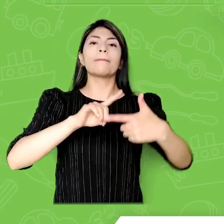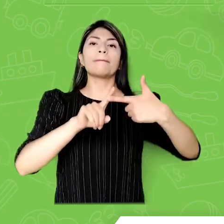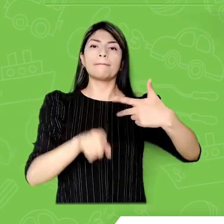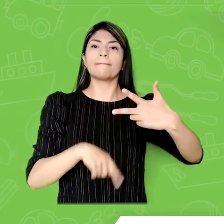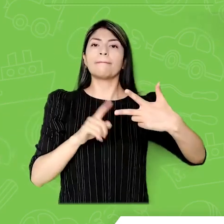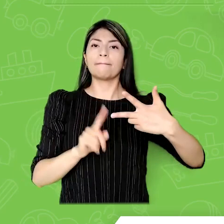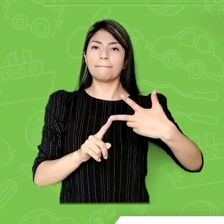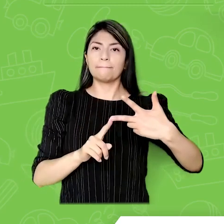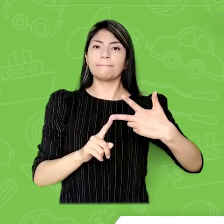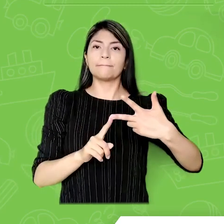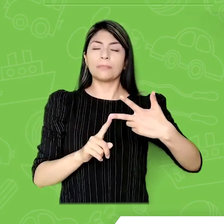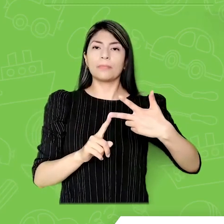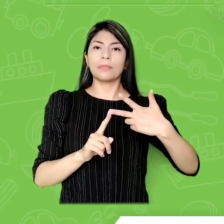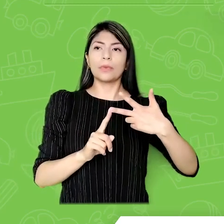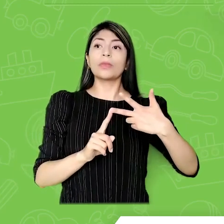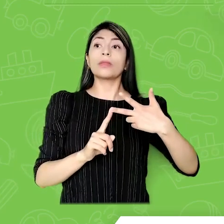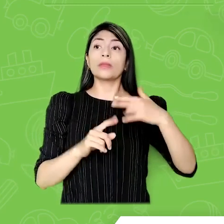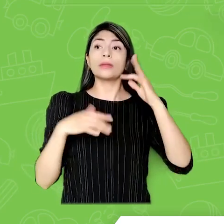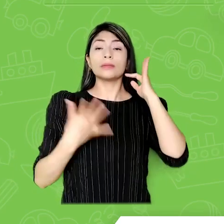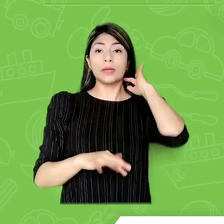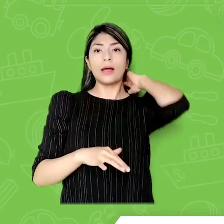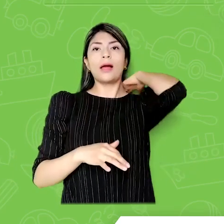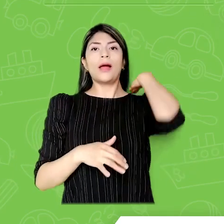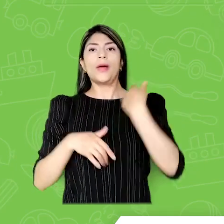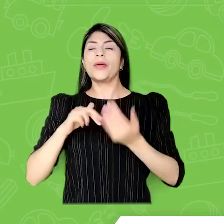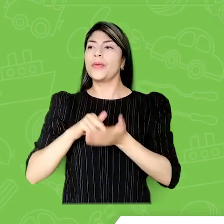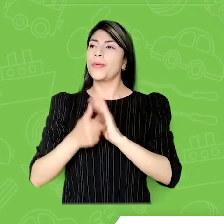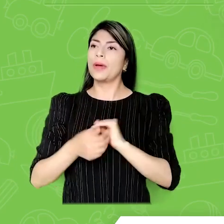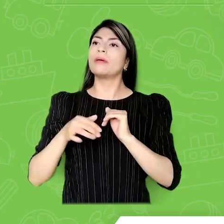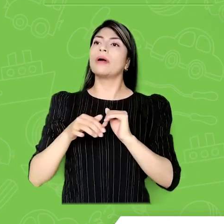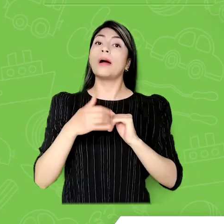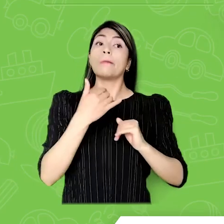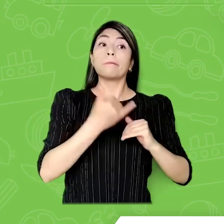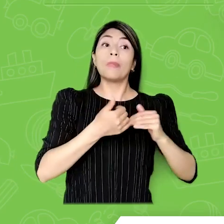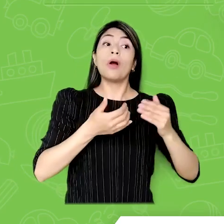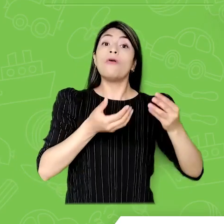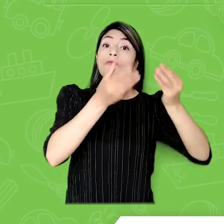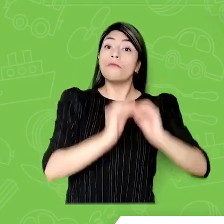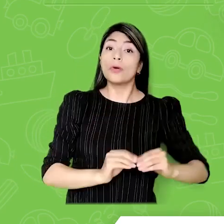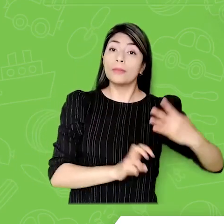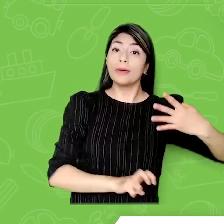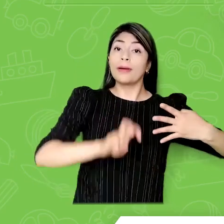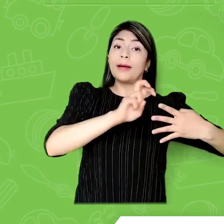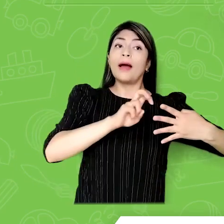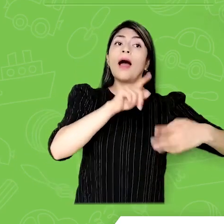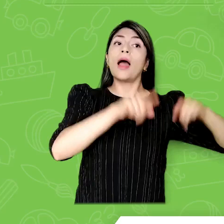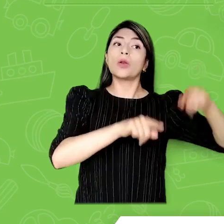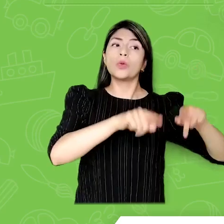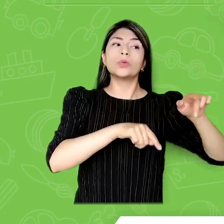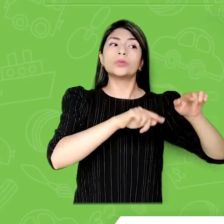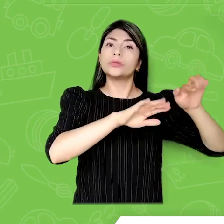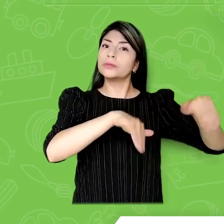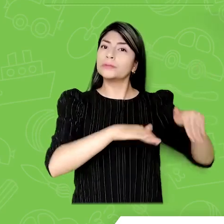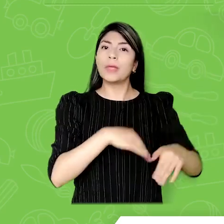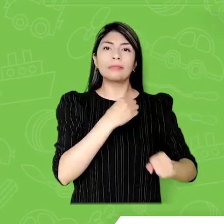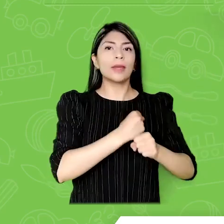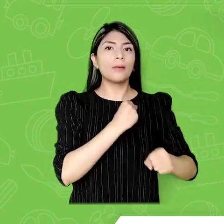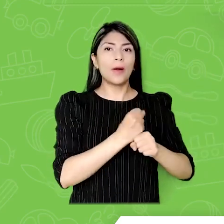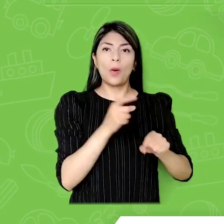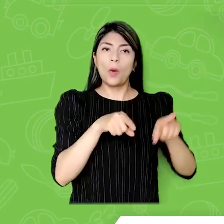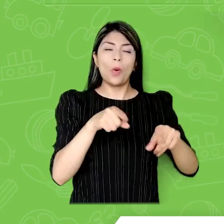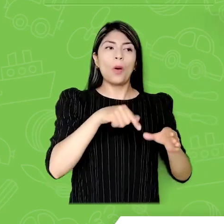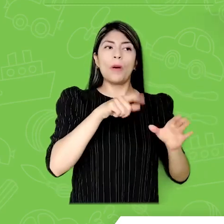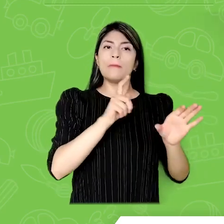de selección en la modalidad de ascenso. Ajuste de la OPEC del proceso de selección en la modalidad